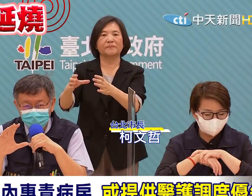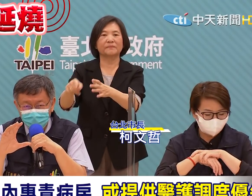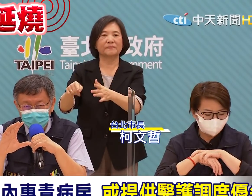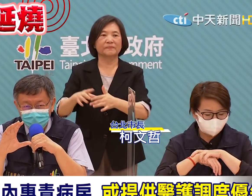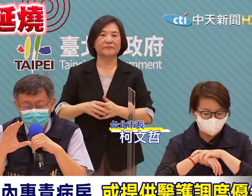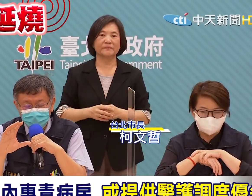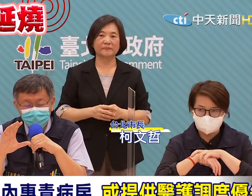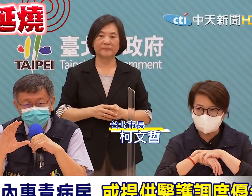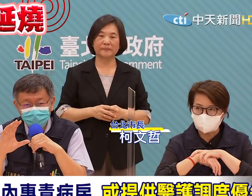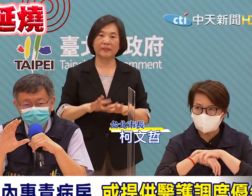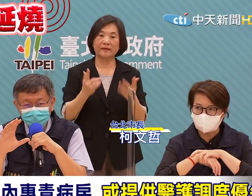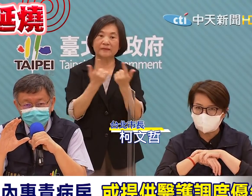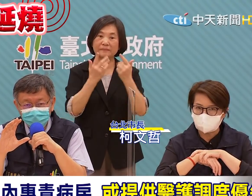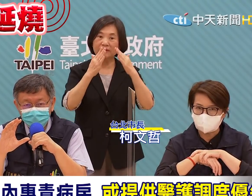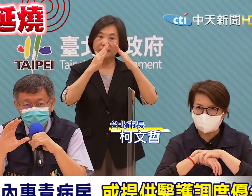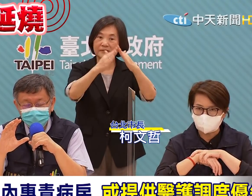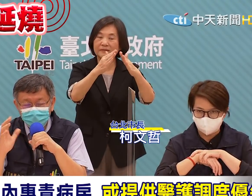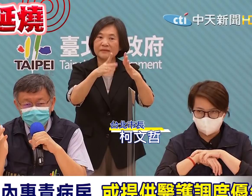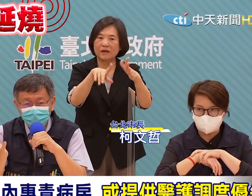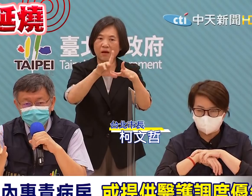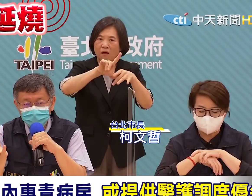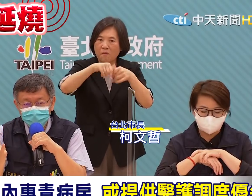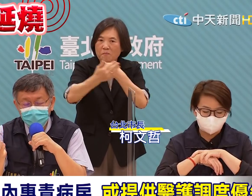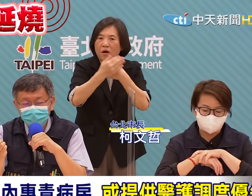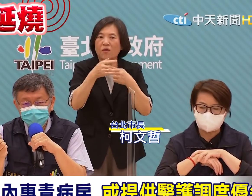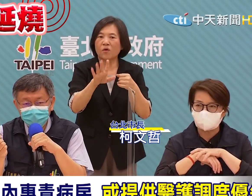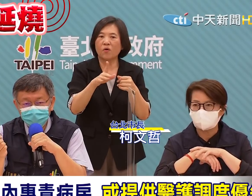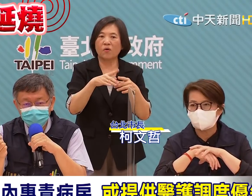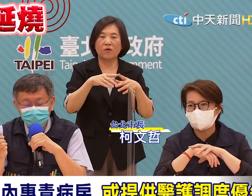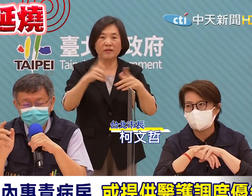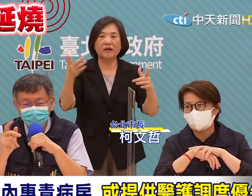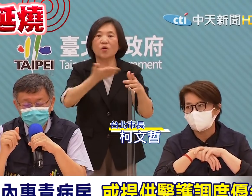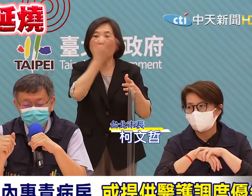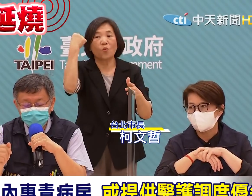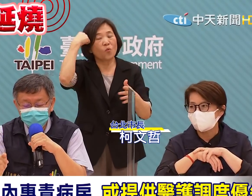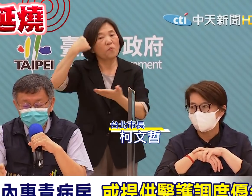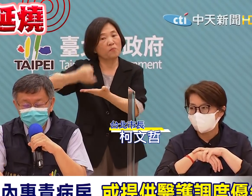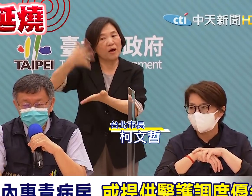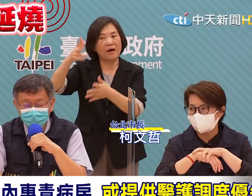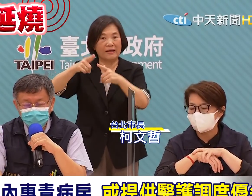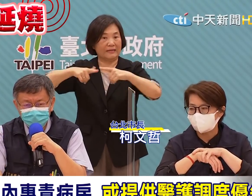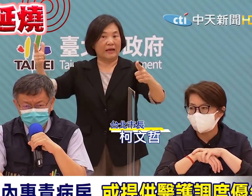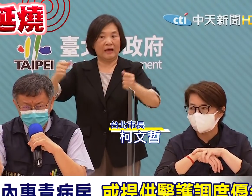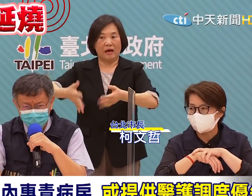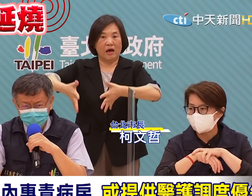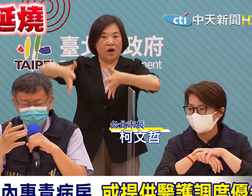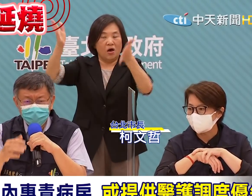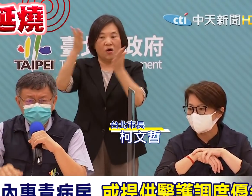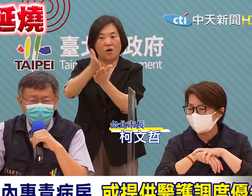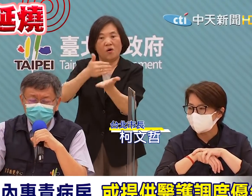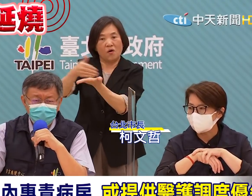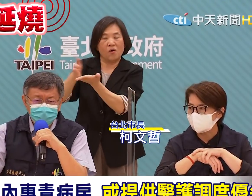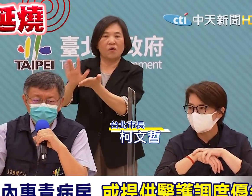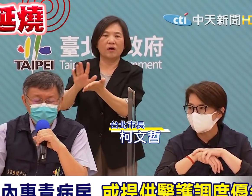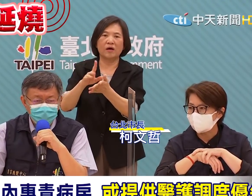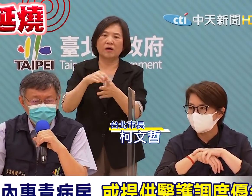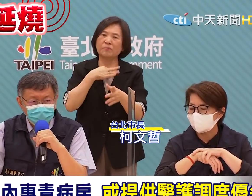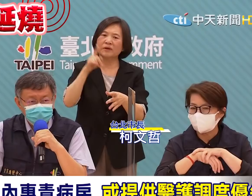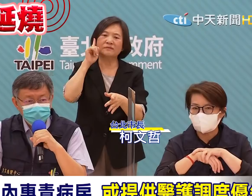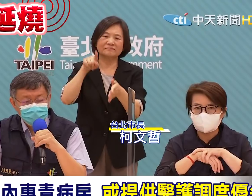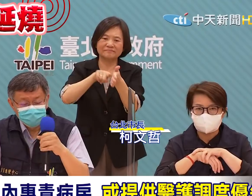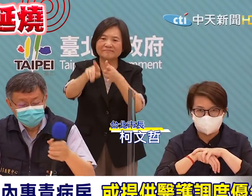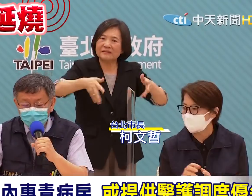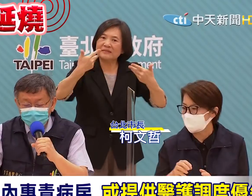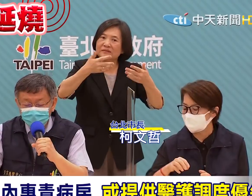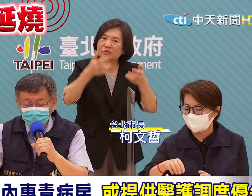是很迅速的征用这个大型旅馆，所以问题就解决掉了，不用再去现在去盖荒商院也来不及